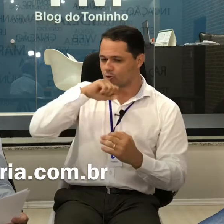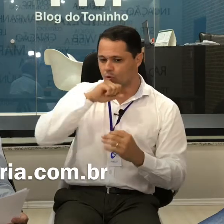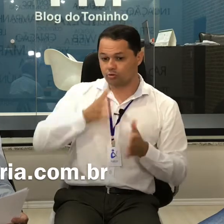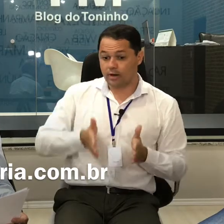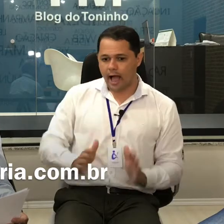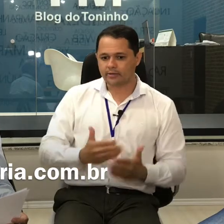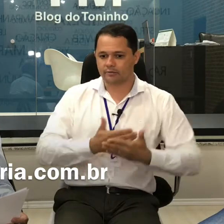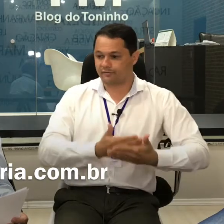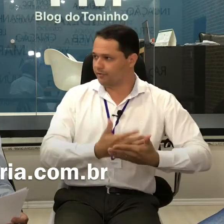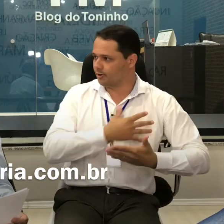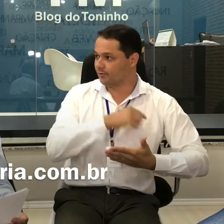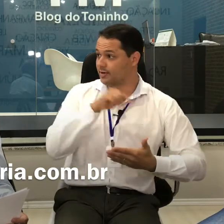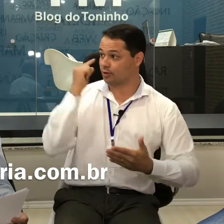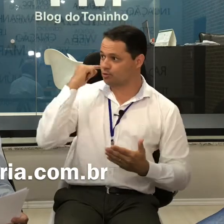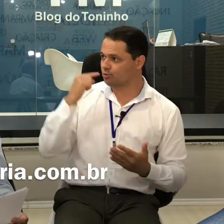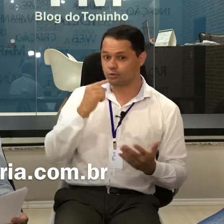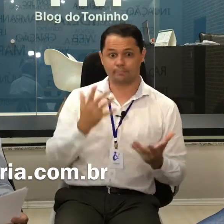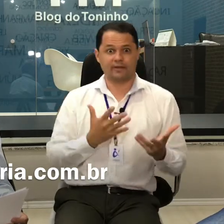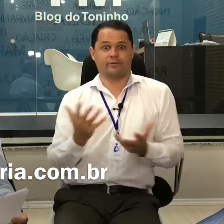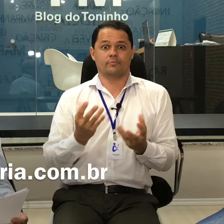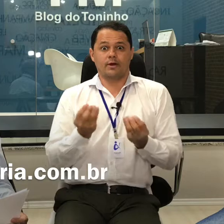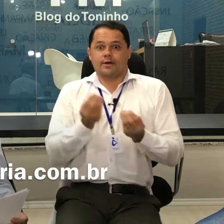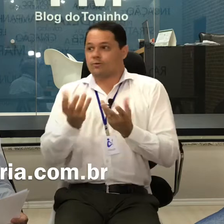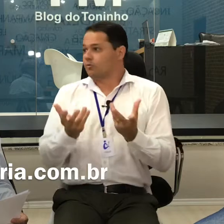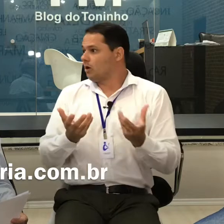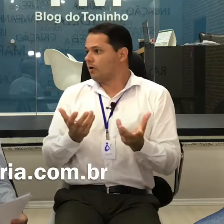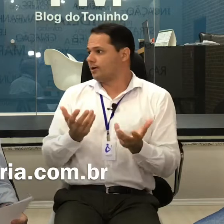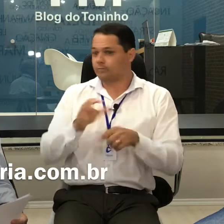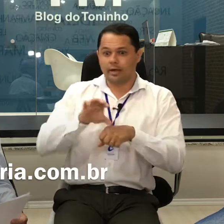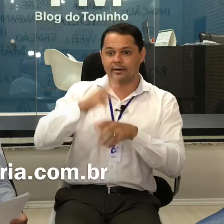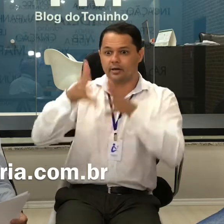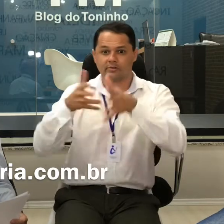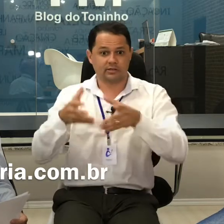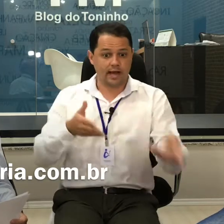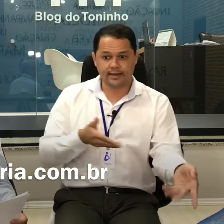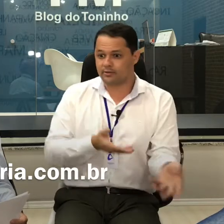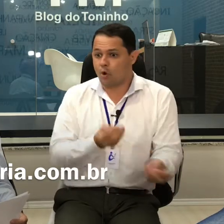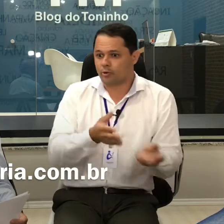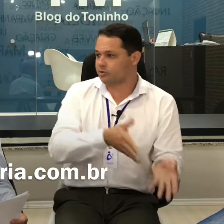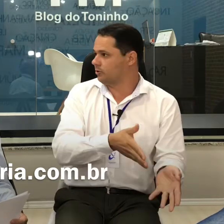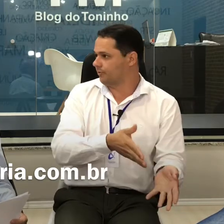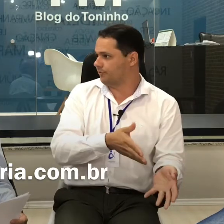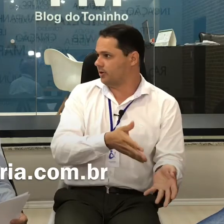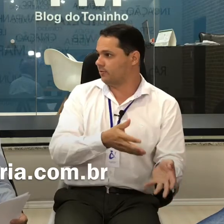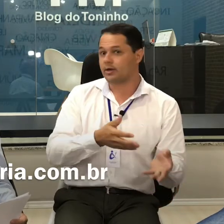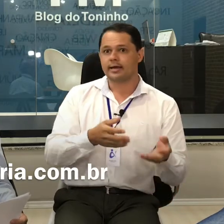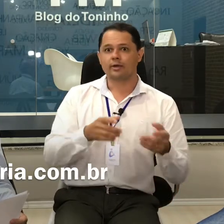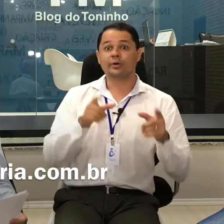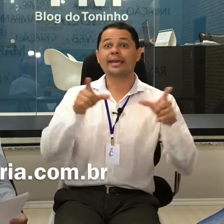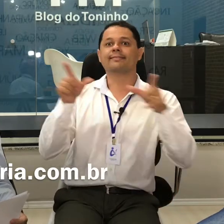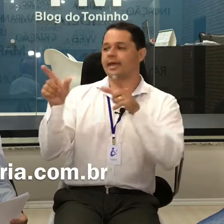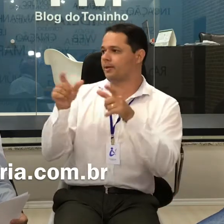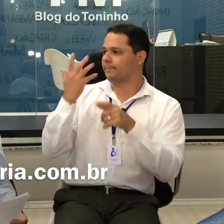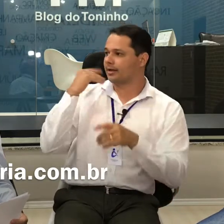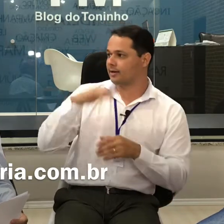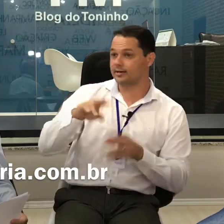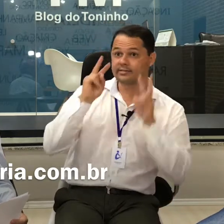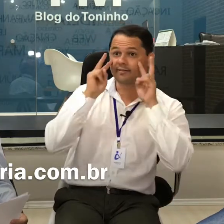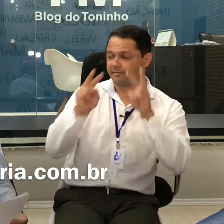quando nasce um filho e ele é surdo, os pais ficam, e agora? Eu tenho que aprender língua de sinais, como que eu ensino meu filho? E o que tem para a criança